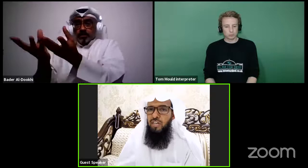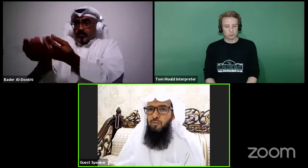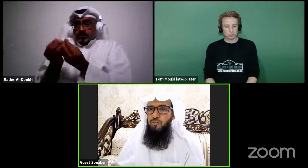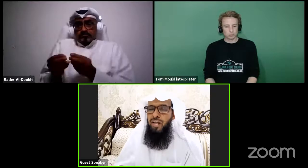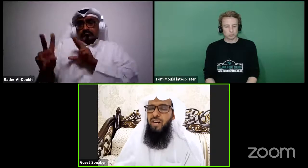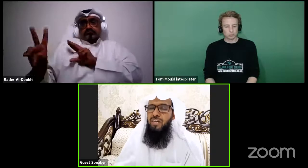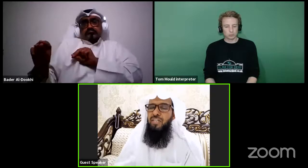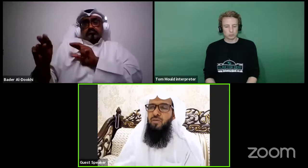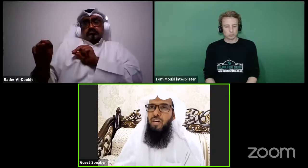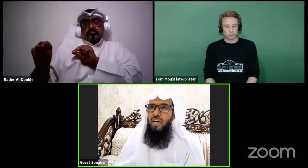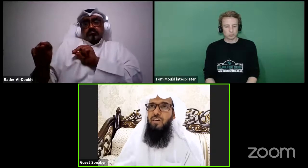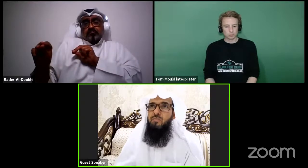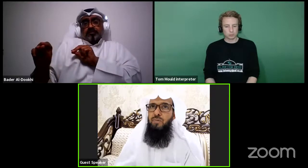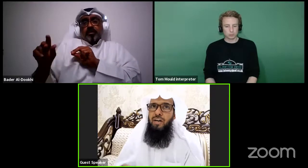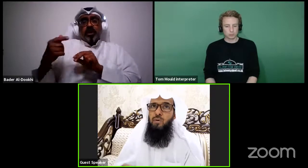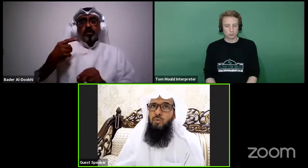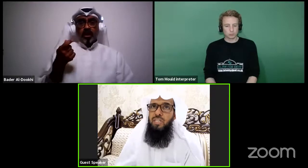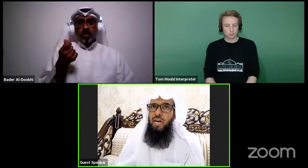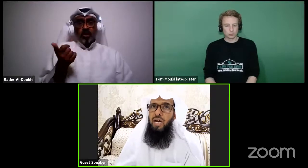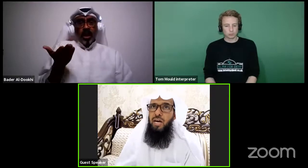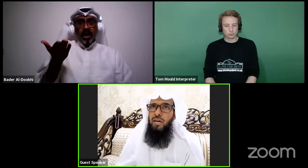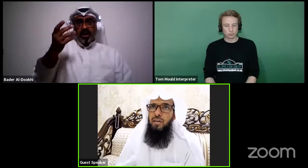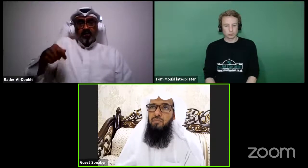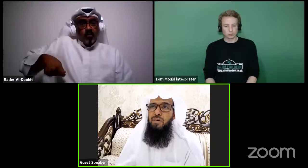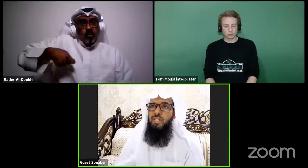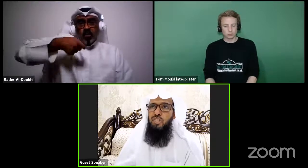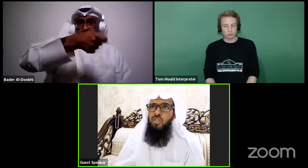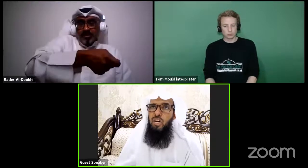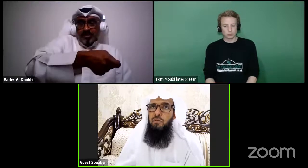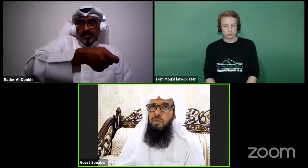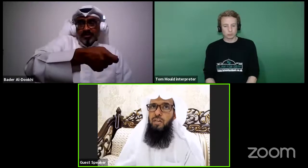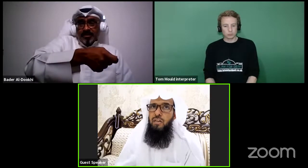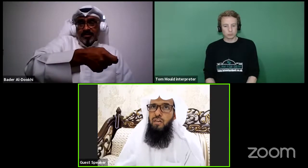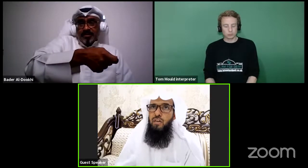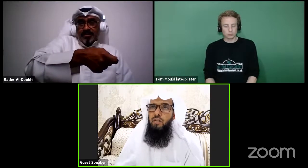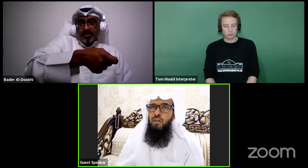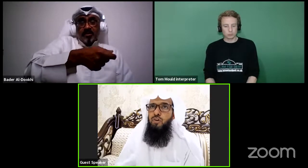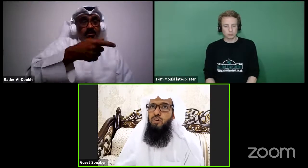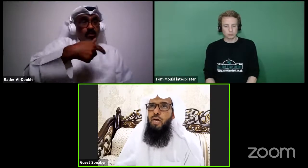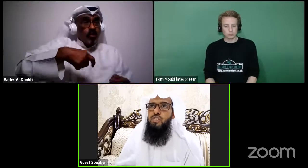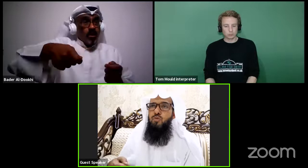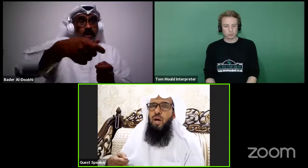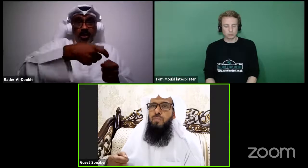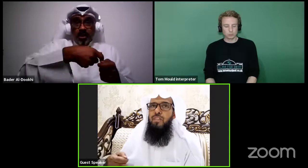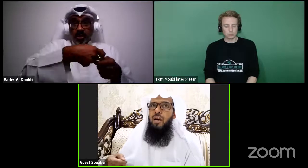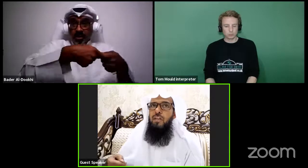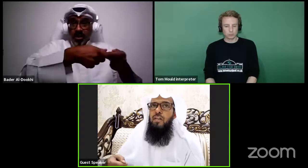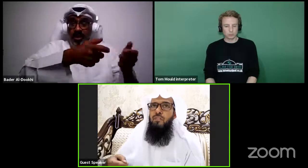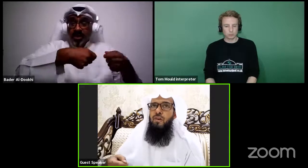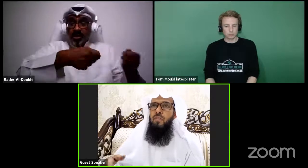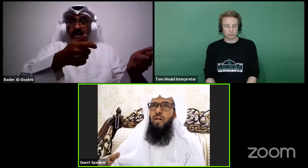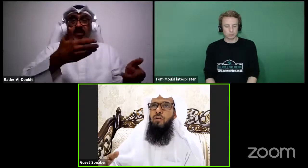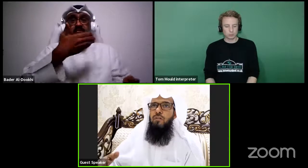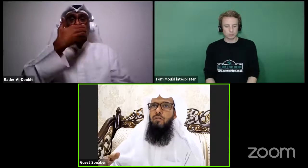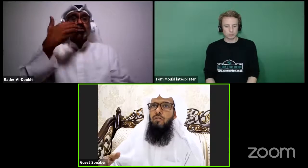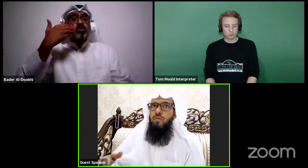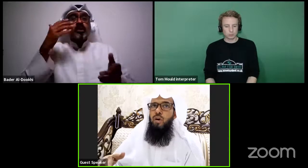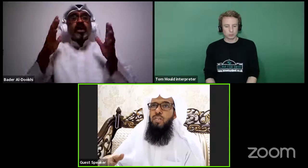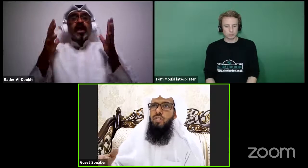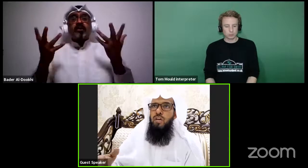فإذا تكفل الغني الكريم سبحانه وتعالى بأجر الصائمين فحسبك بذلك